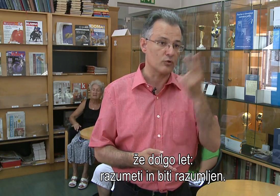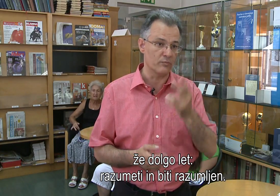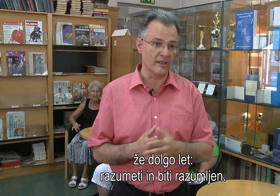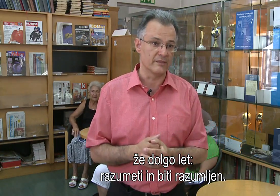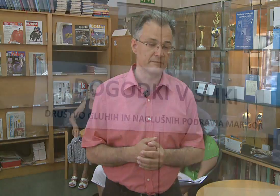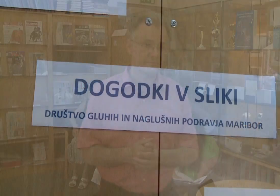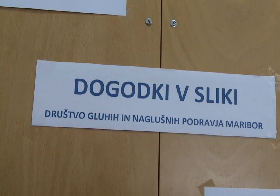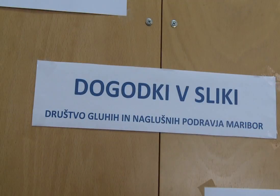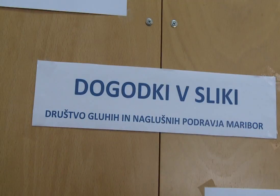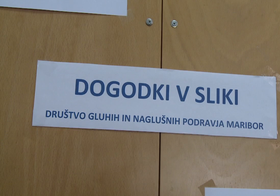razumljen.